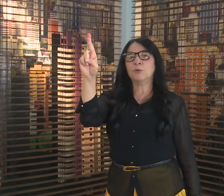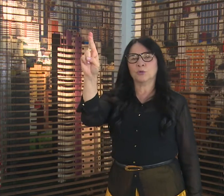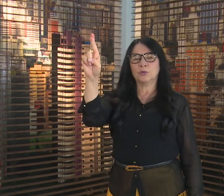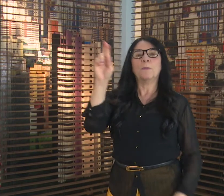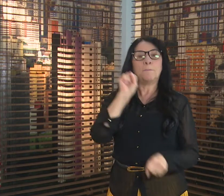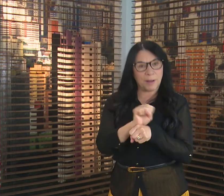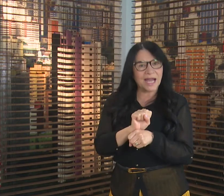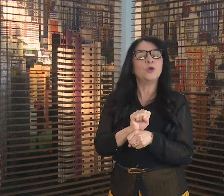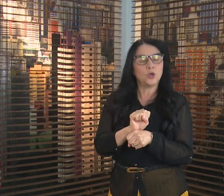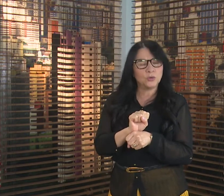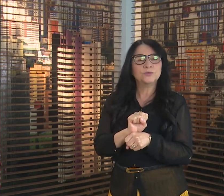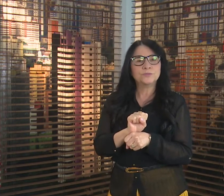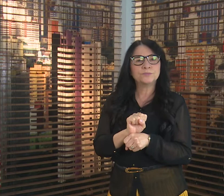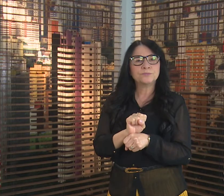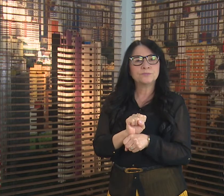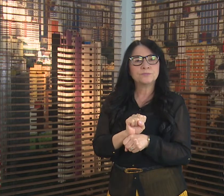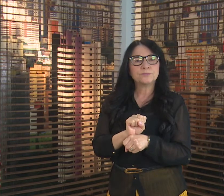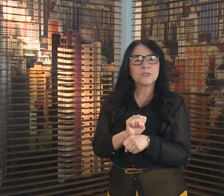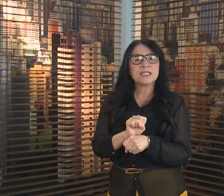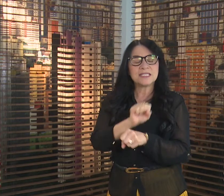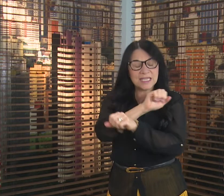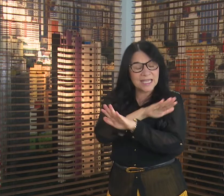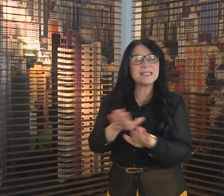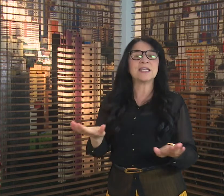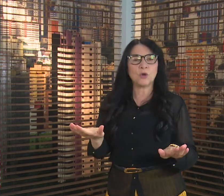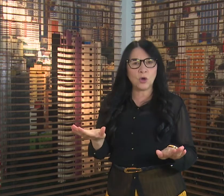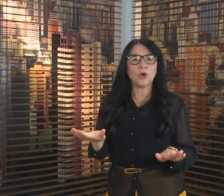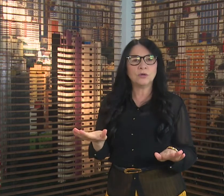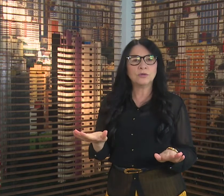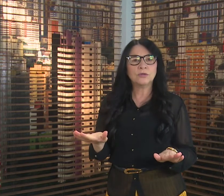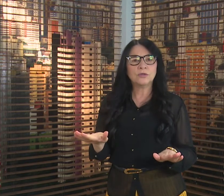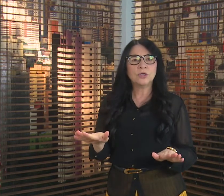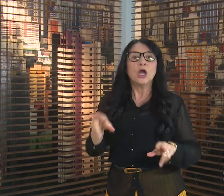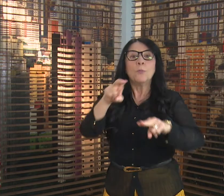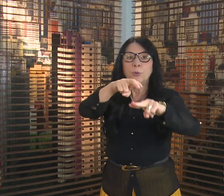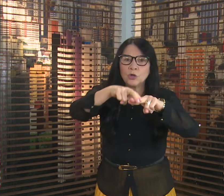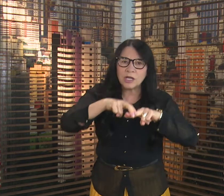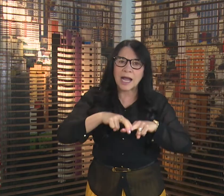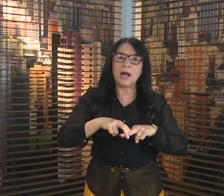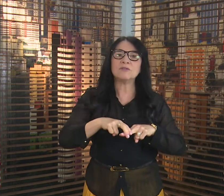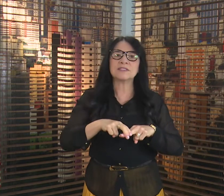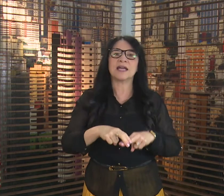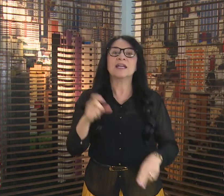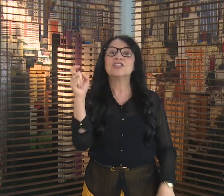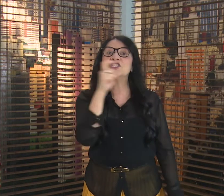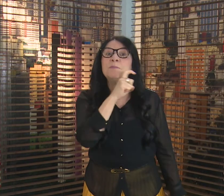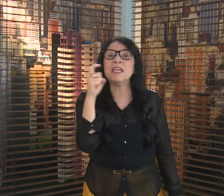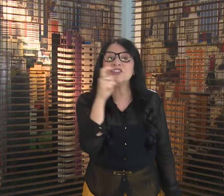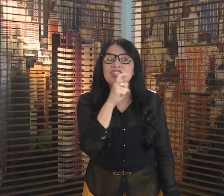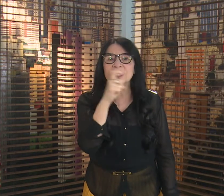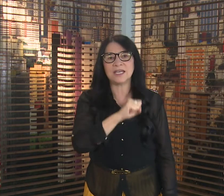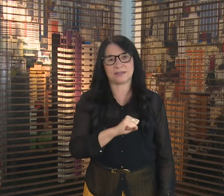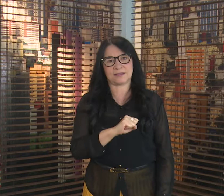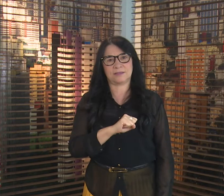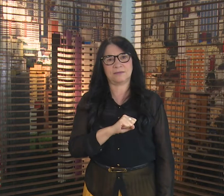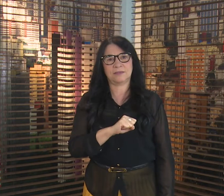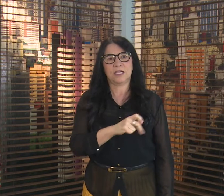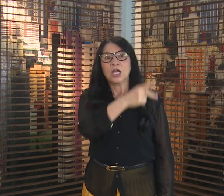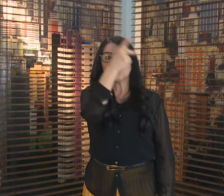templo parou, se encerrou por causa de mentiras